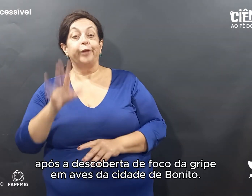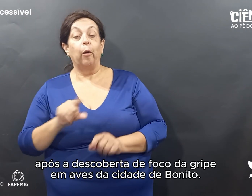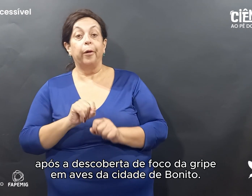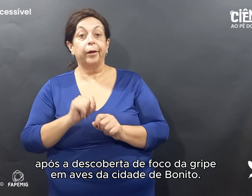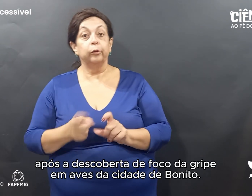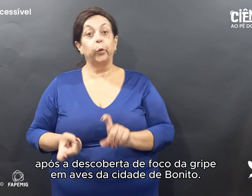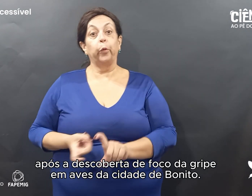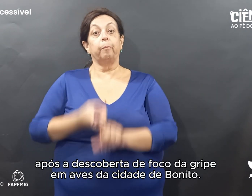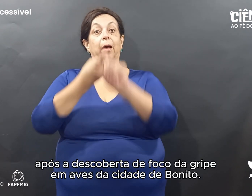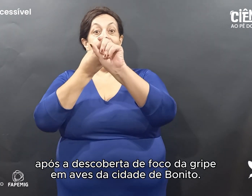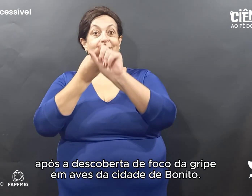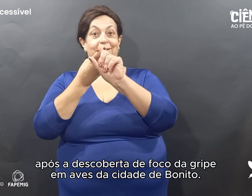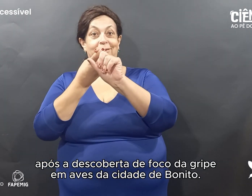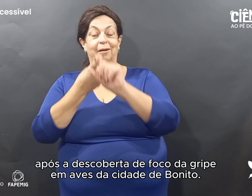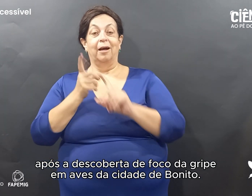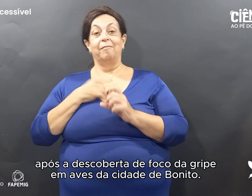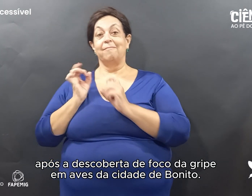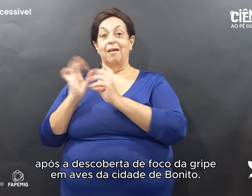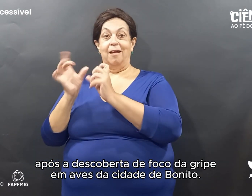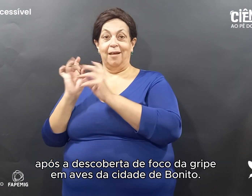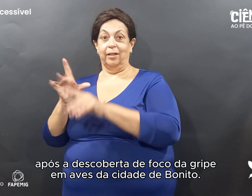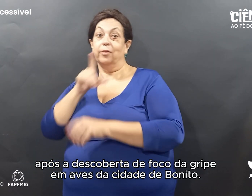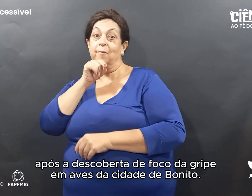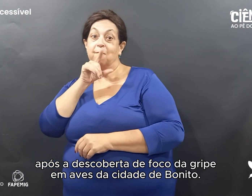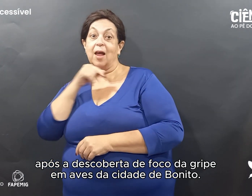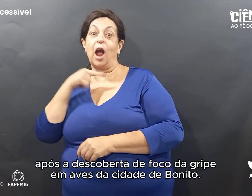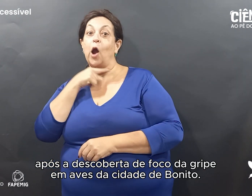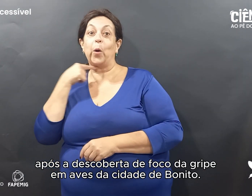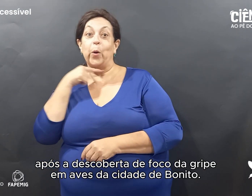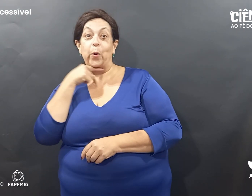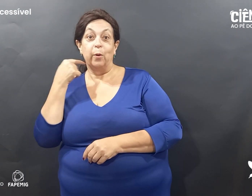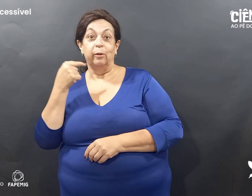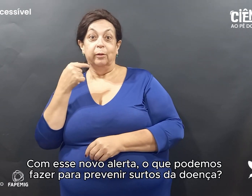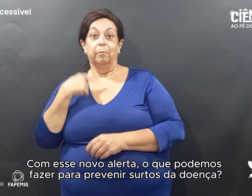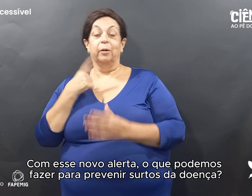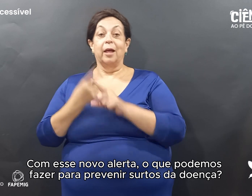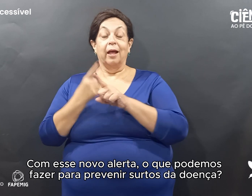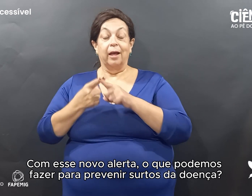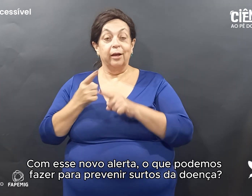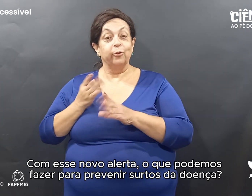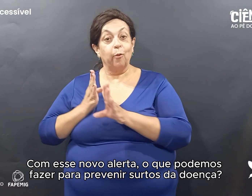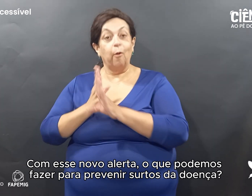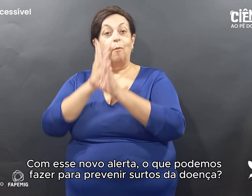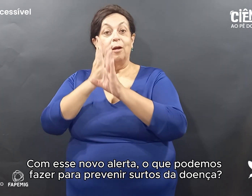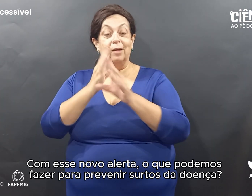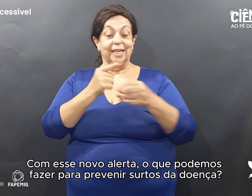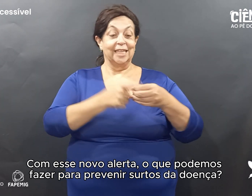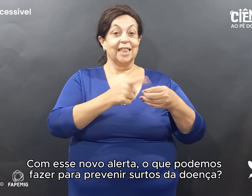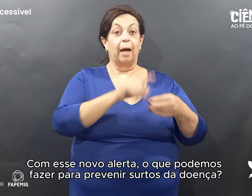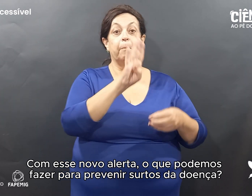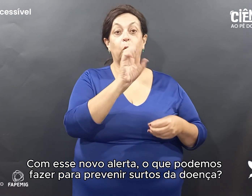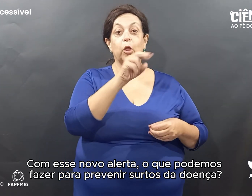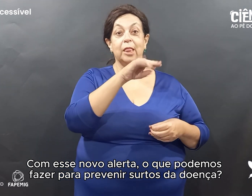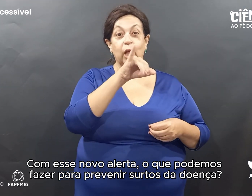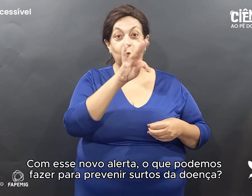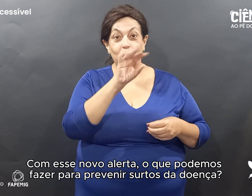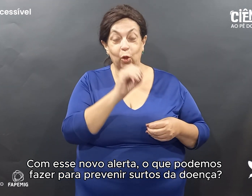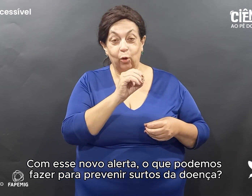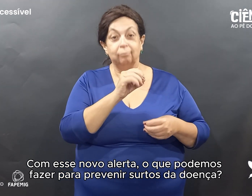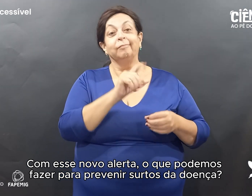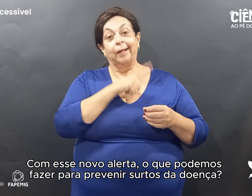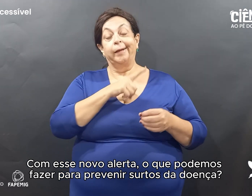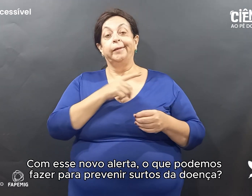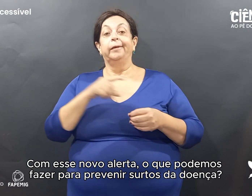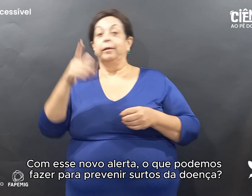Sul após a descoberta de foco da gripe em aves da cidade de Bonito. Com esse novo alerta, o que podemos fazer para